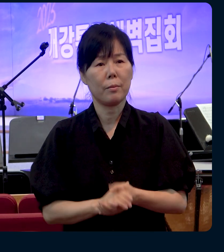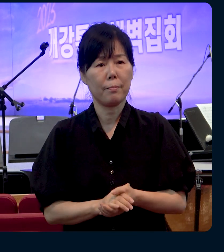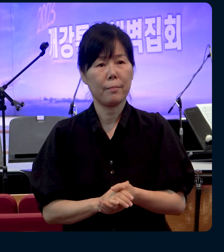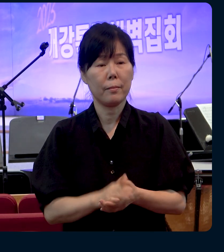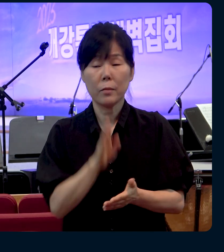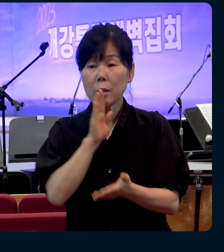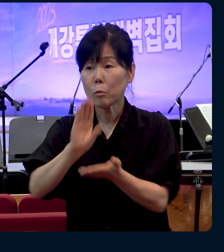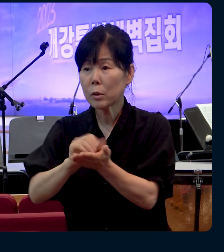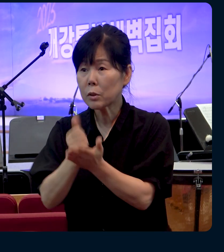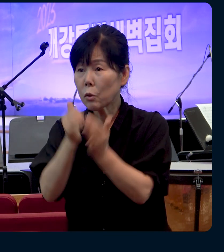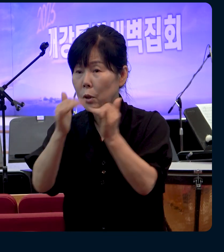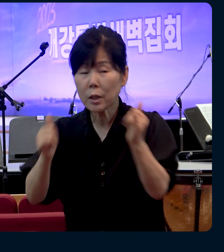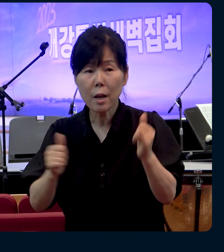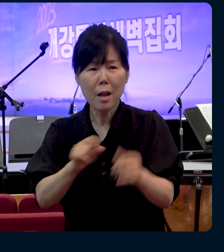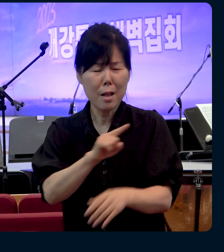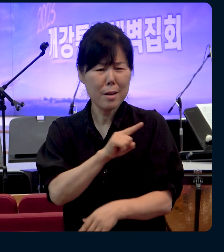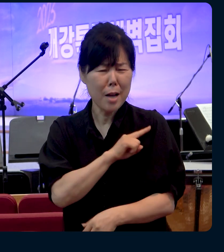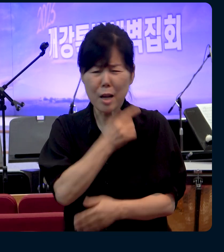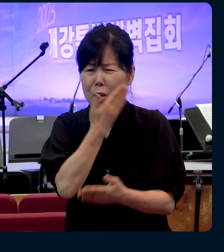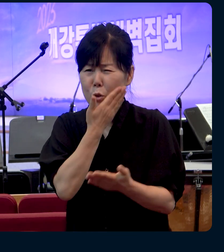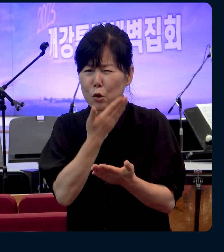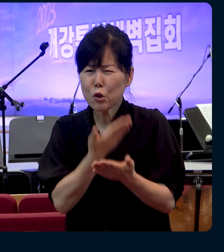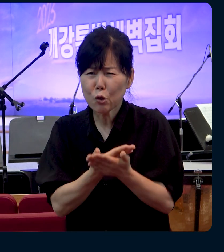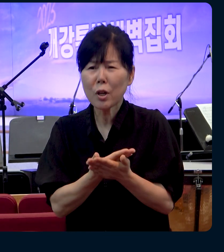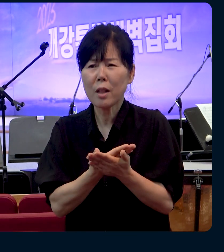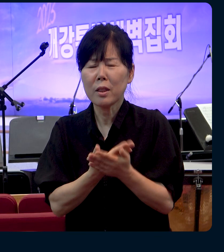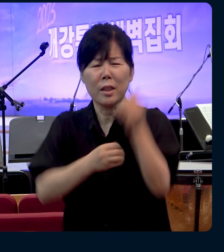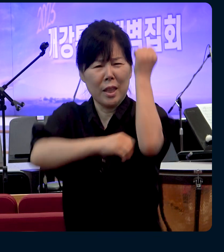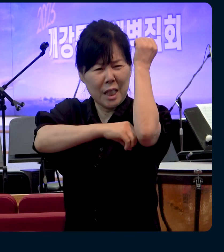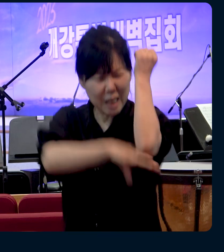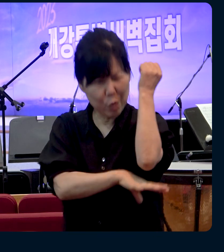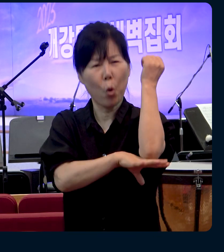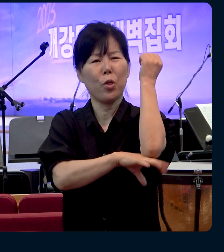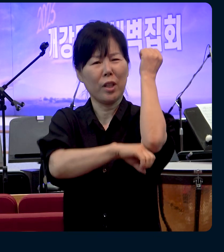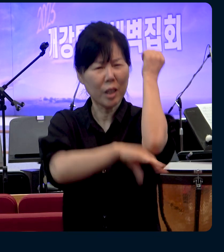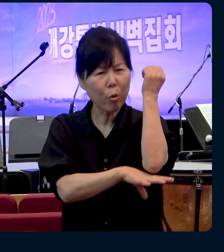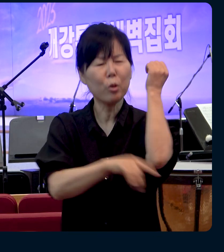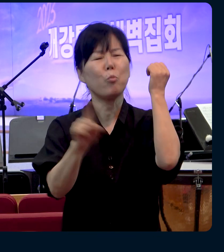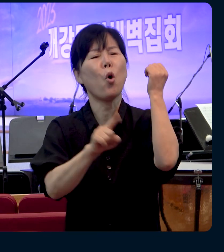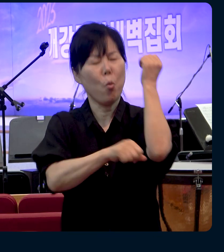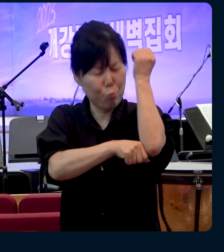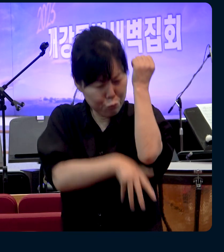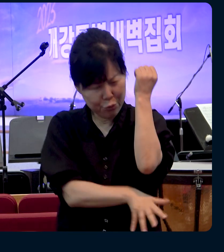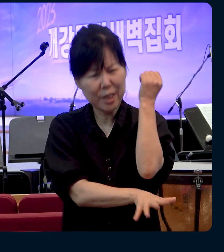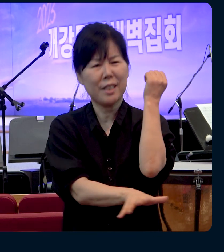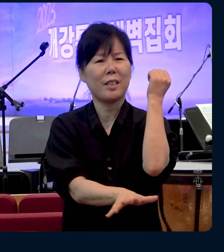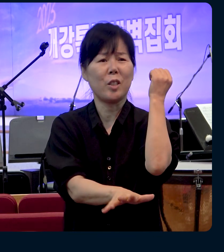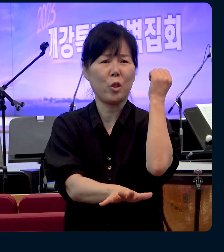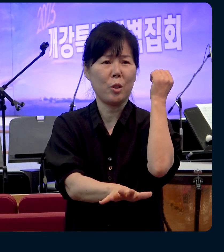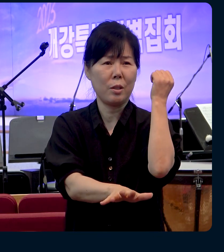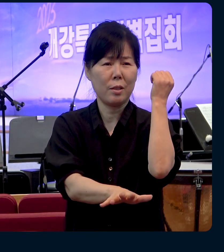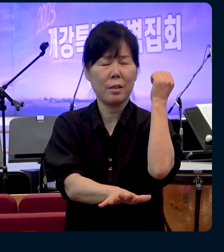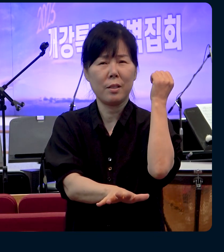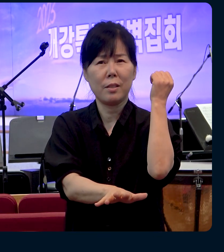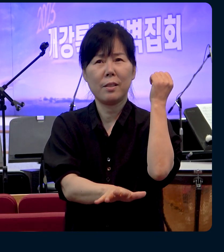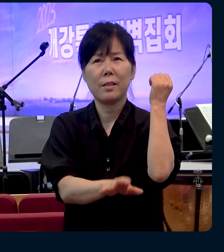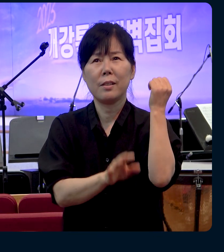참된 그리스도인이 되는 가장 중요한 기본이 바로 뭐냐? 이 뿌리에 있어요.